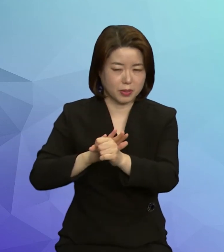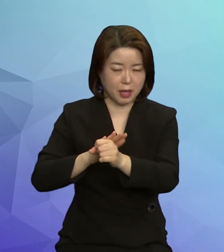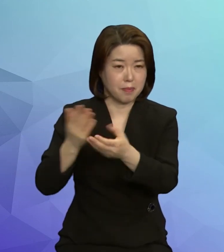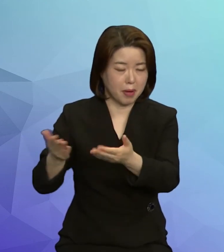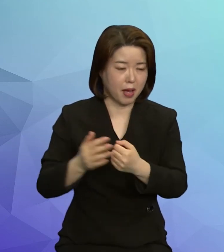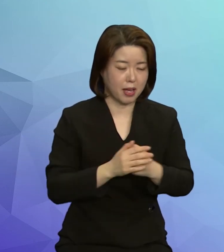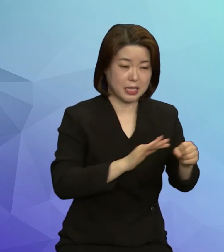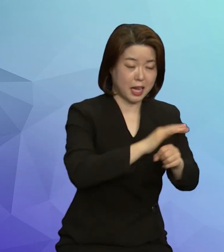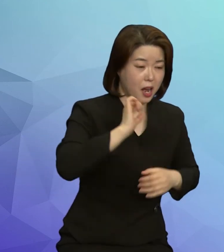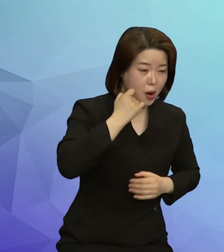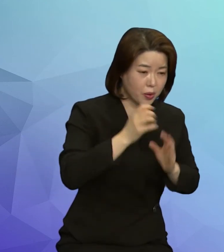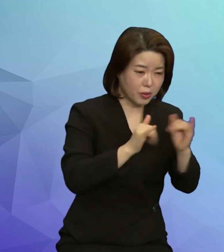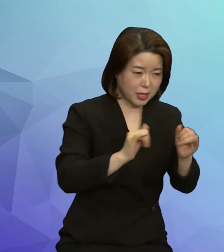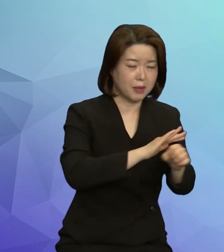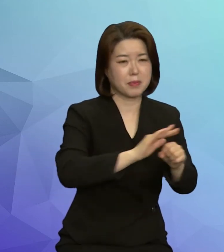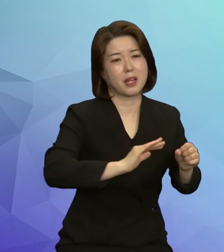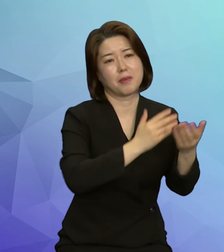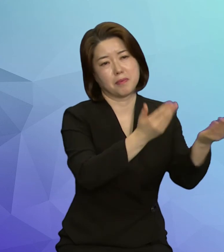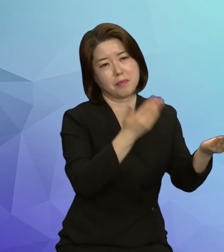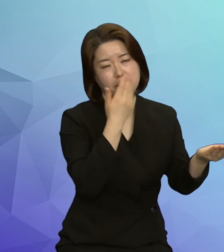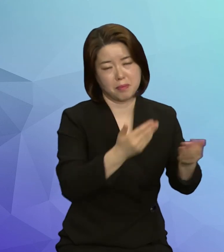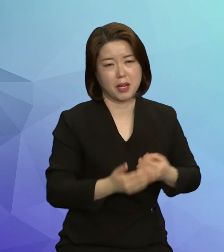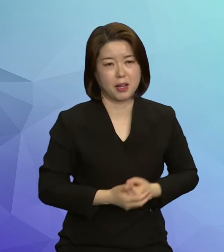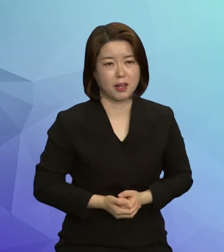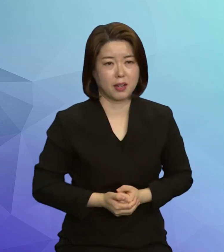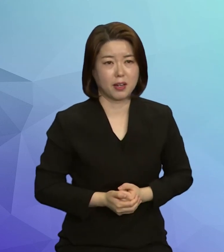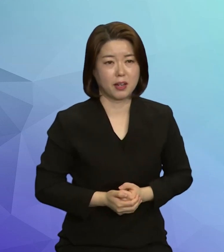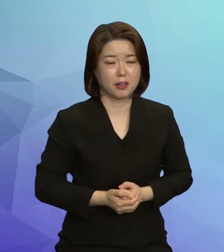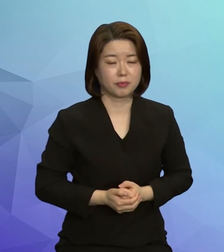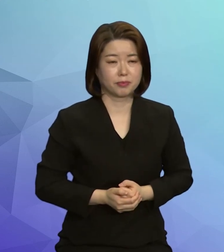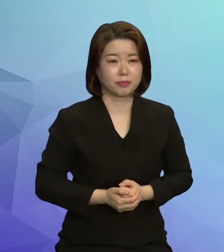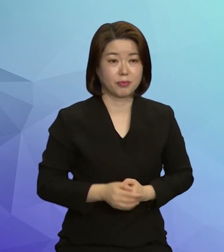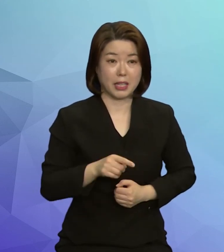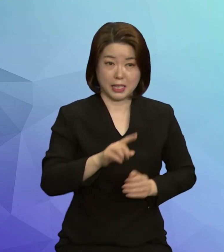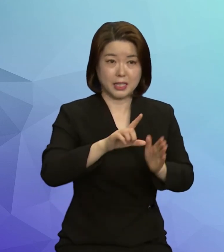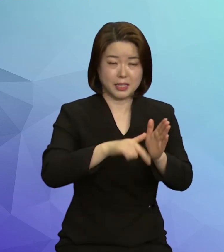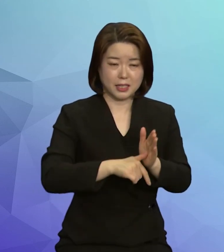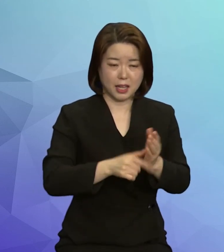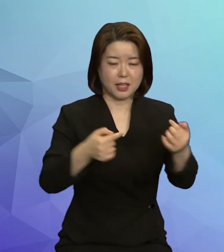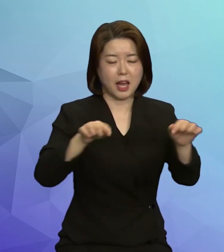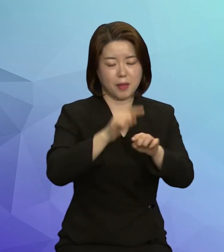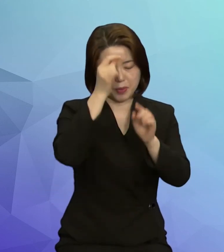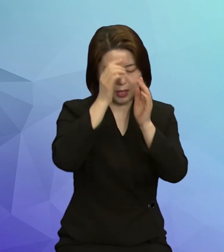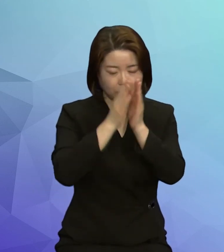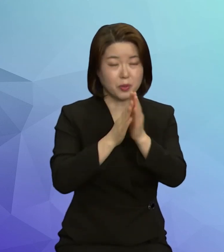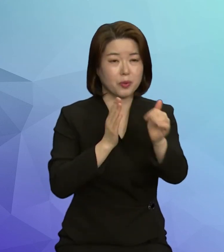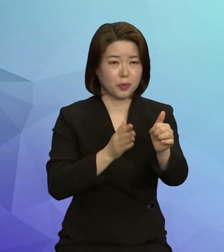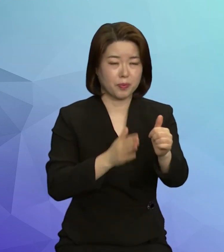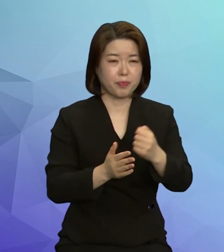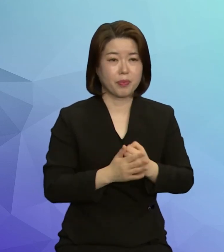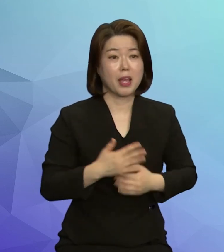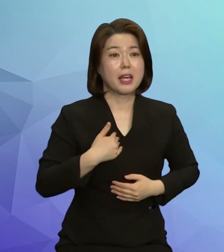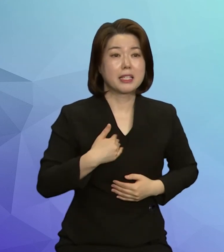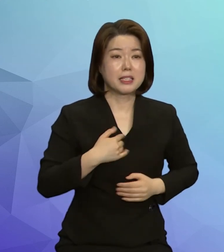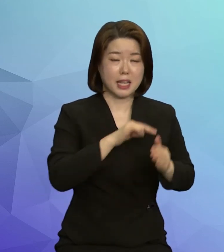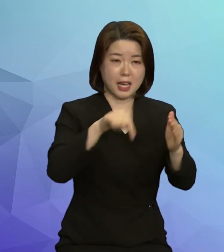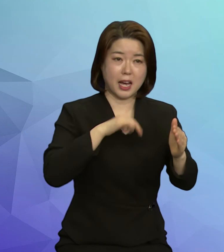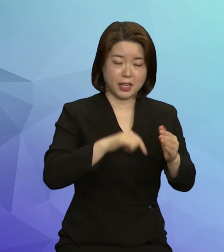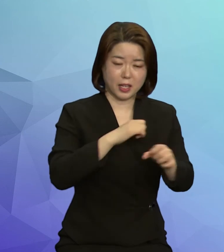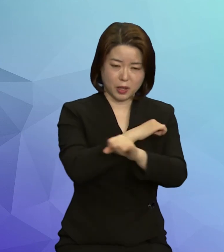용서하고 사랑할 수 없는 사람도 사랑하게 됩니다. 우리 이 시간 기도합시다. 하나님, 제